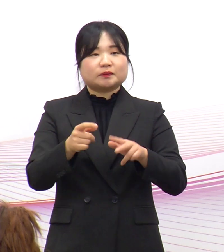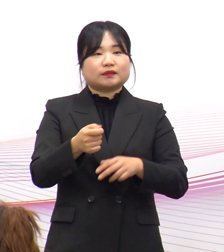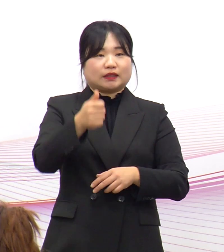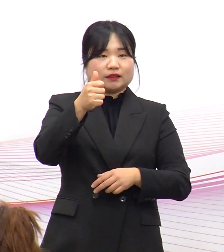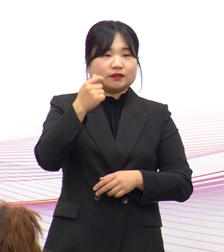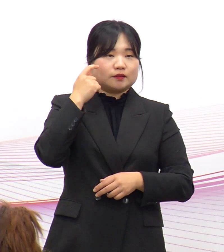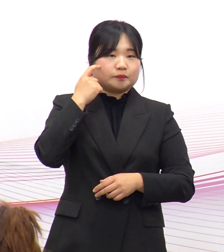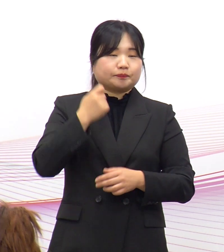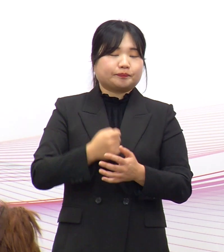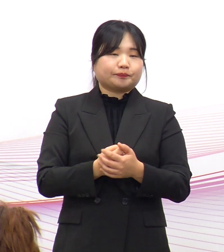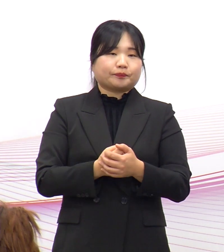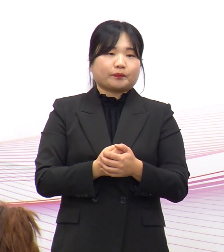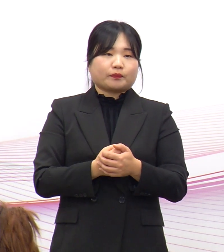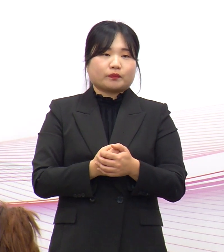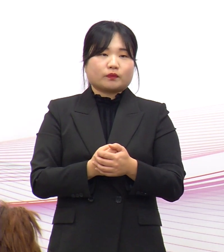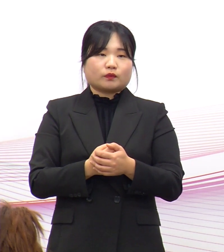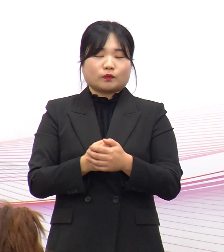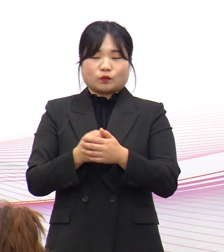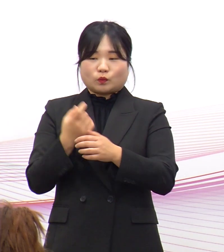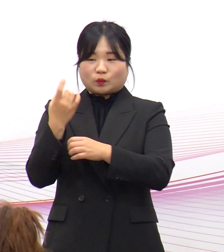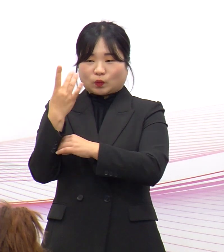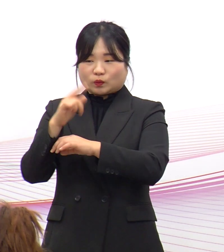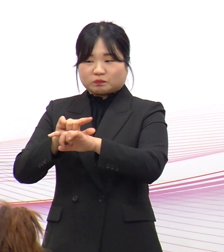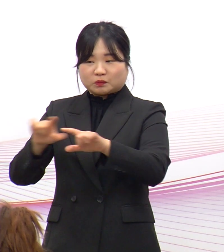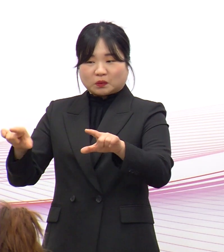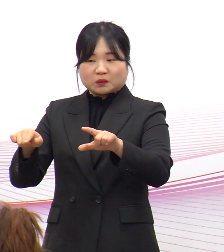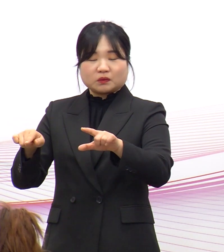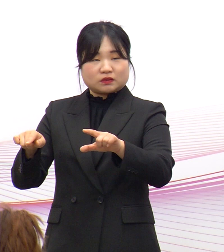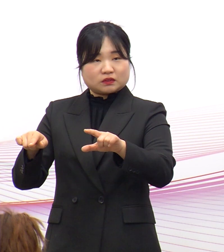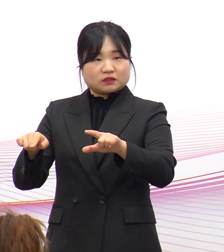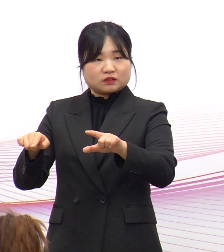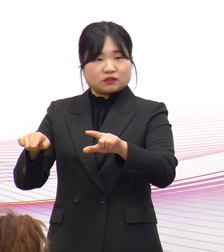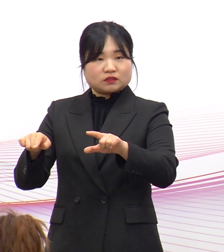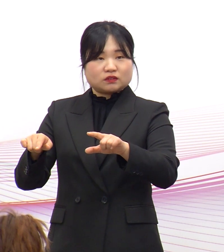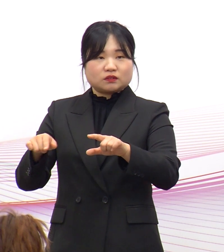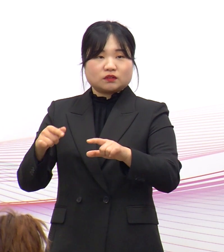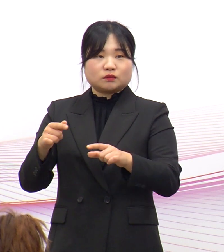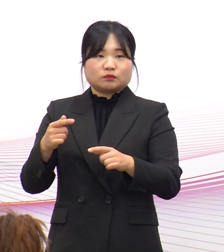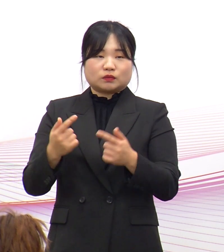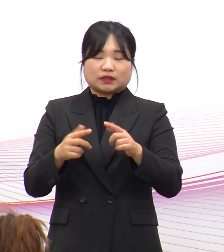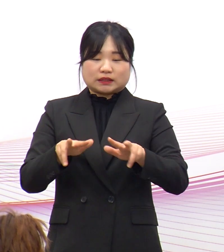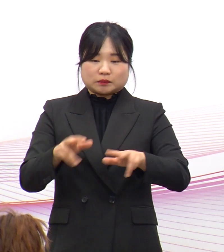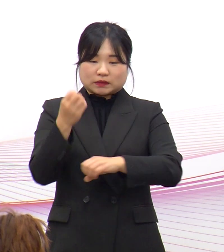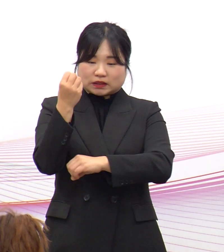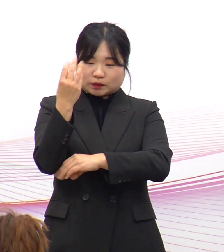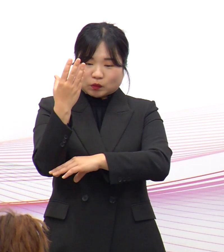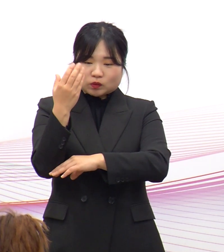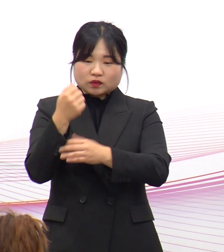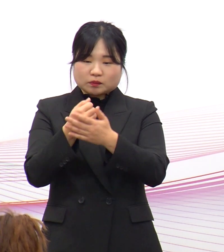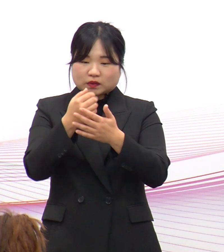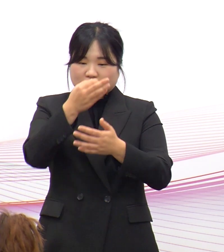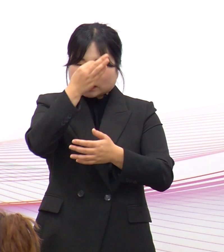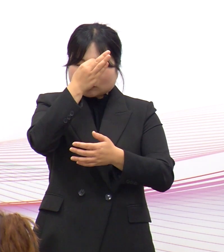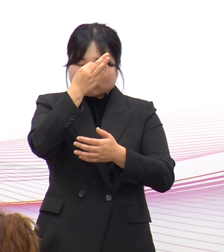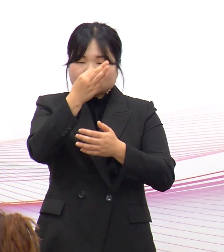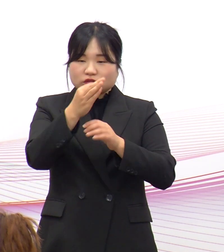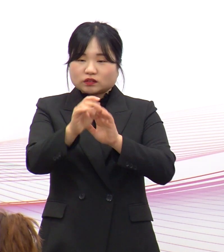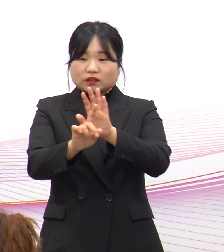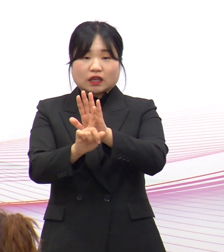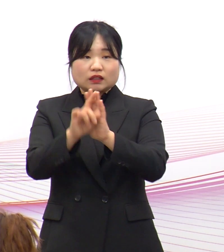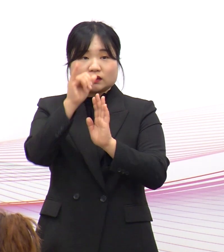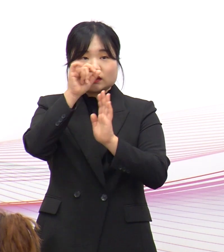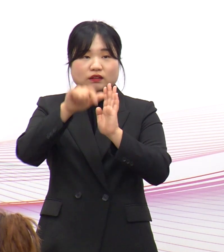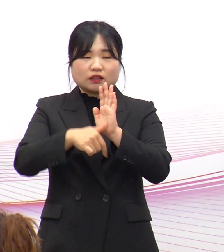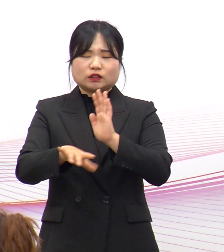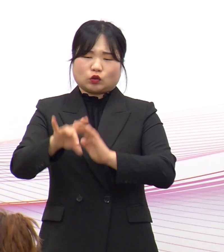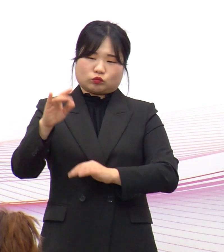보고 기존의 평이한 다리로 이제 기본 설계에서 기술 제한 시기 때도